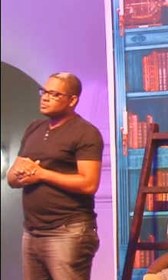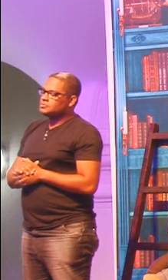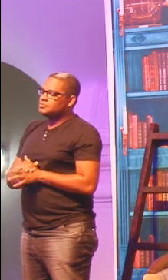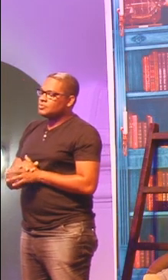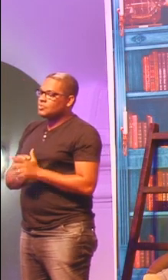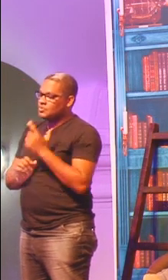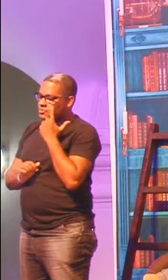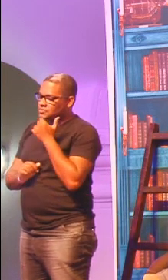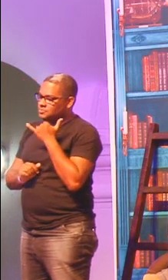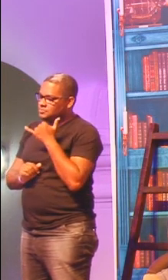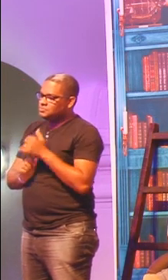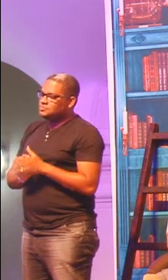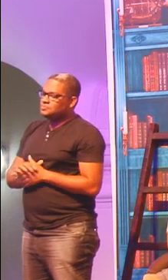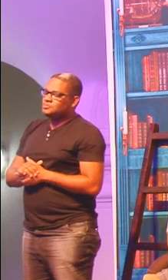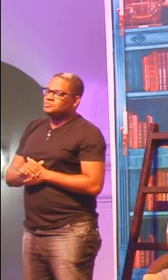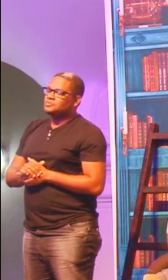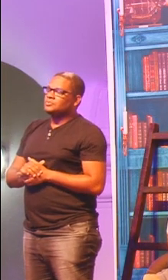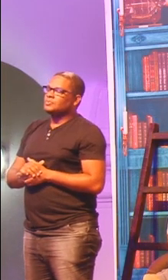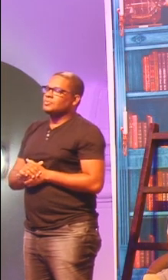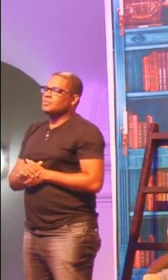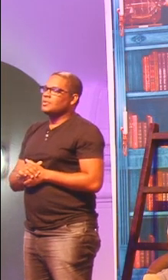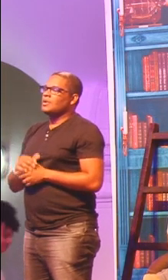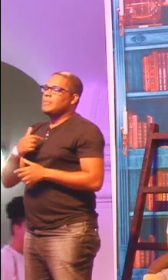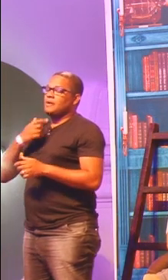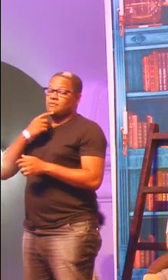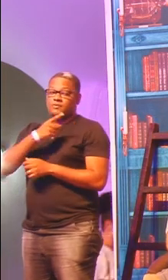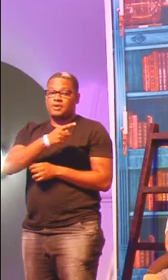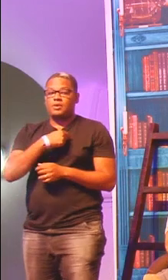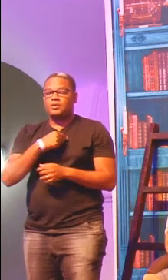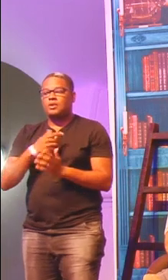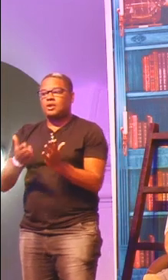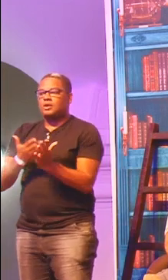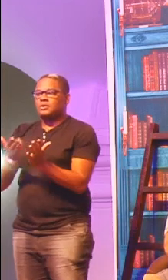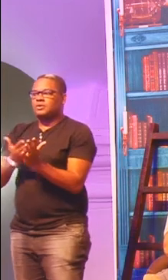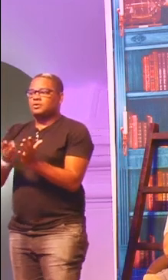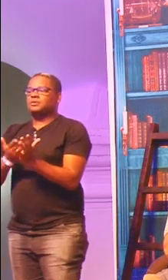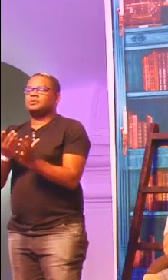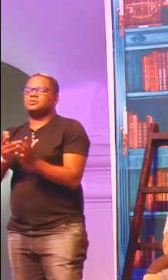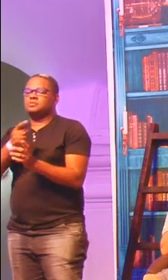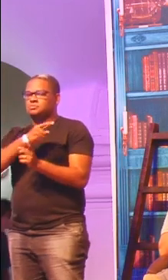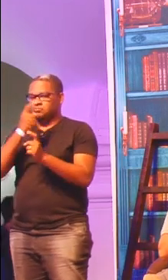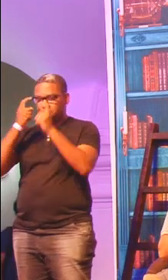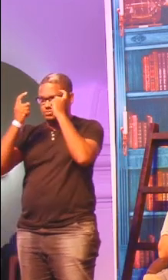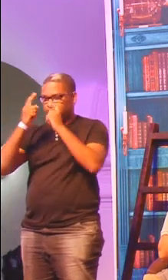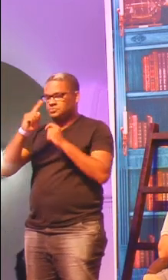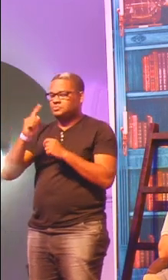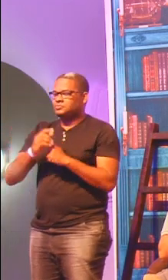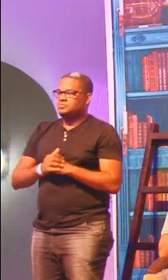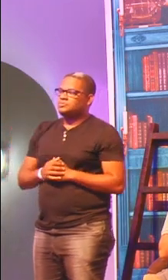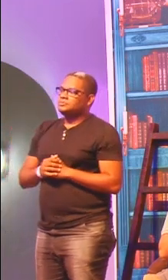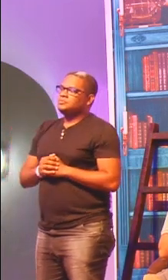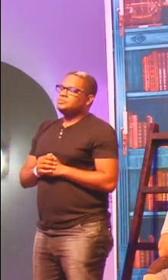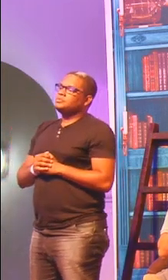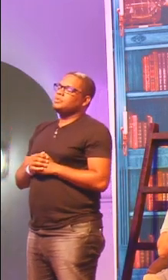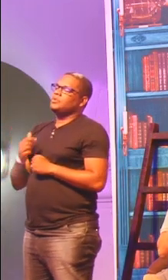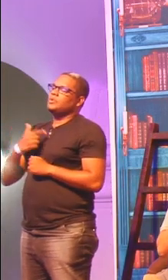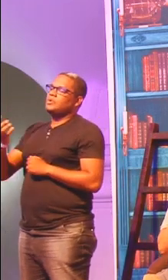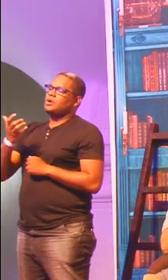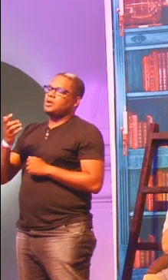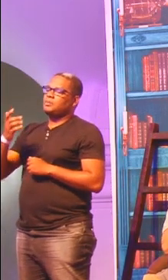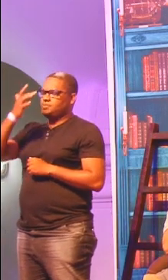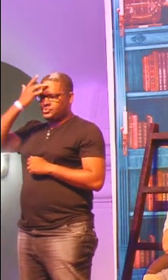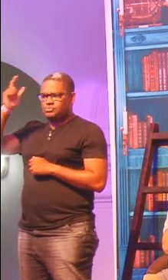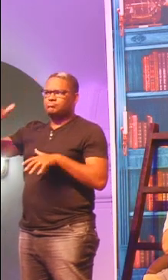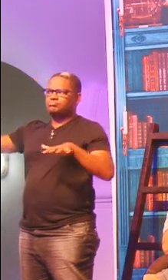falaram, vou falar dos livros, viu? Guardei aqui um espaço, não se preocupem, né? Até porque eu quero, de fato, que as